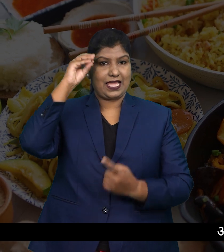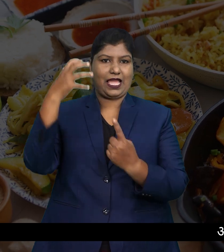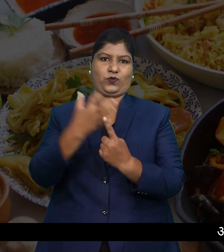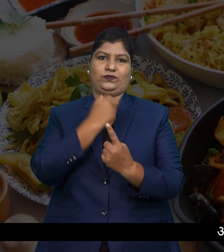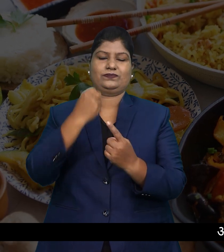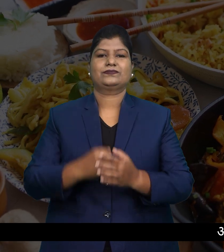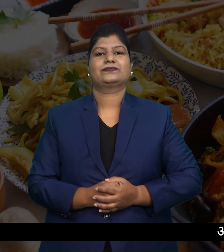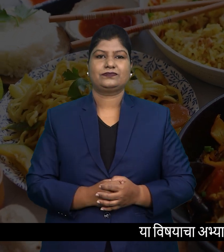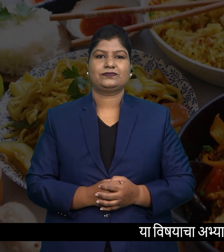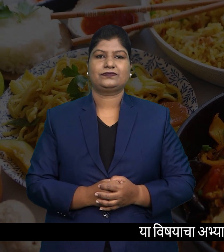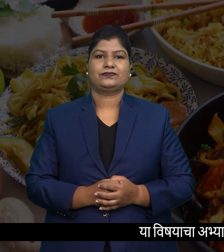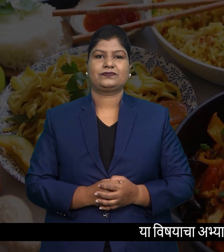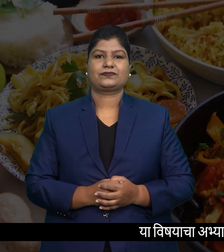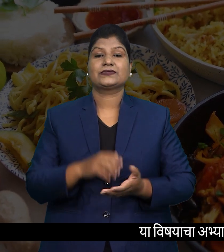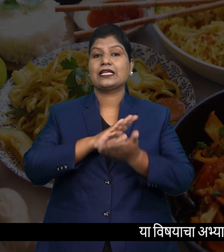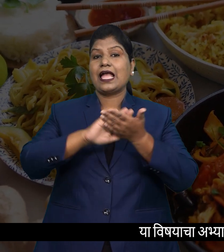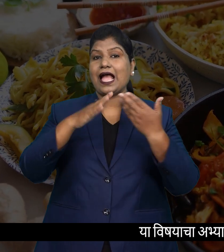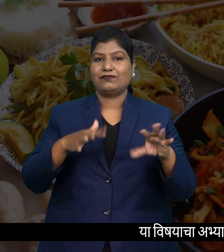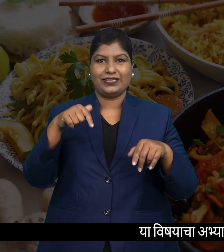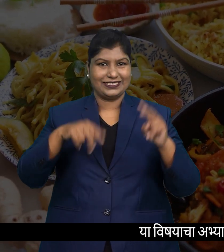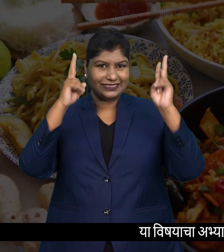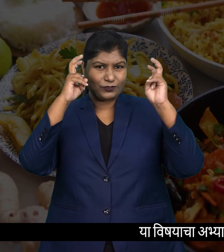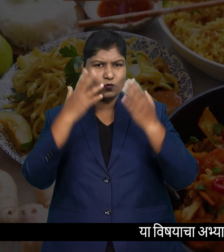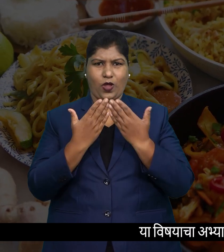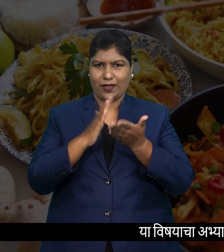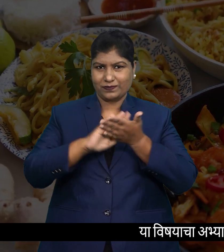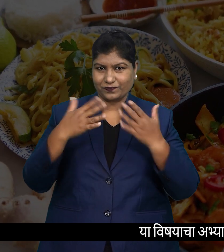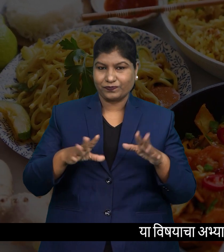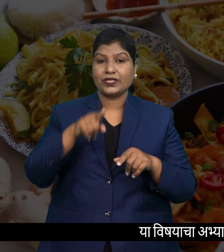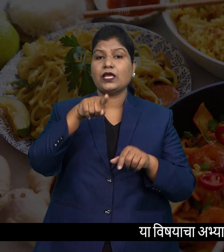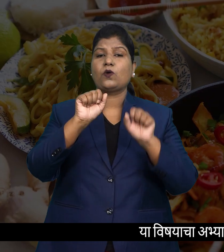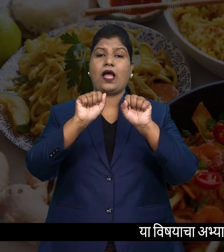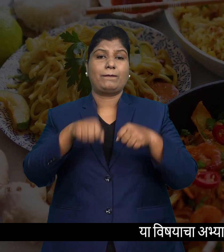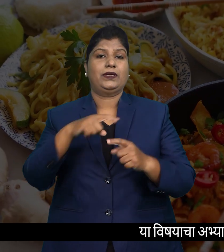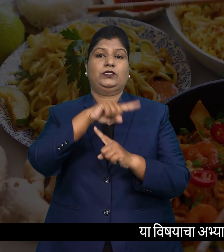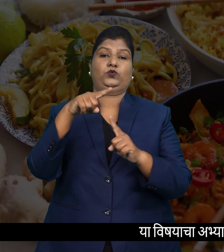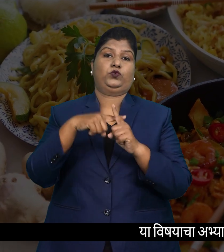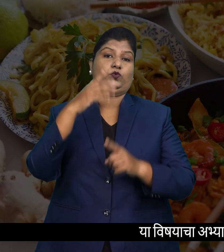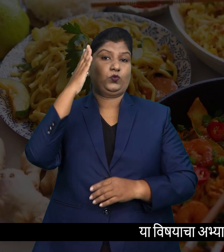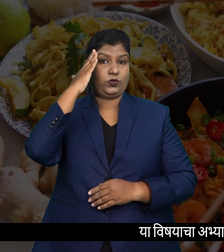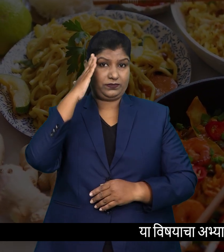निष्पत्ती या विषयाचा अभ्यास केल्यानंतर तुम्हाला हे कळेल.